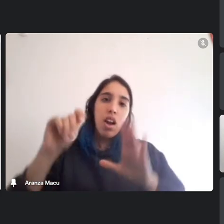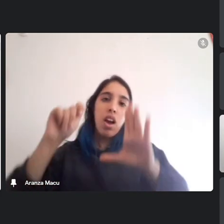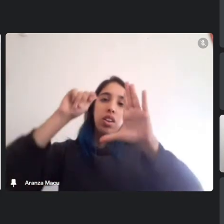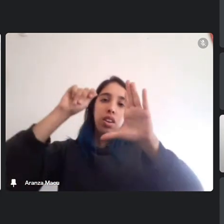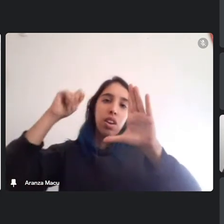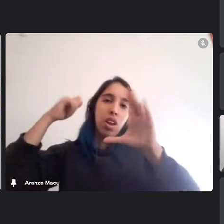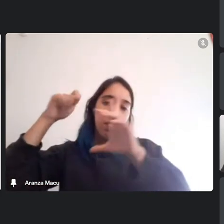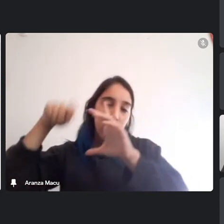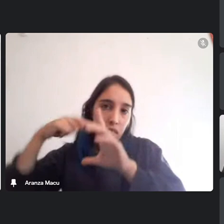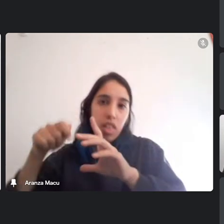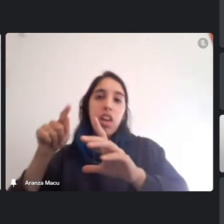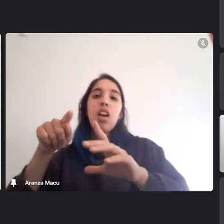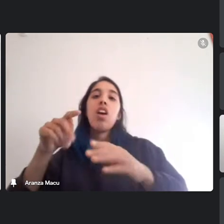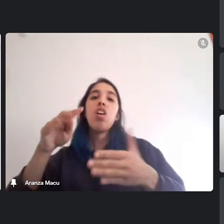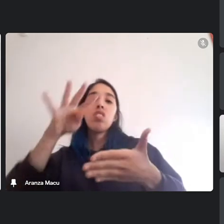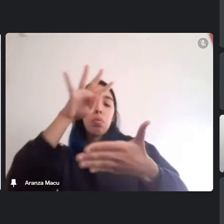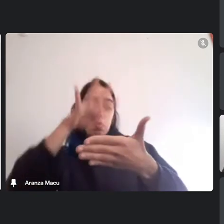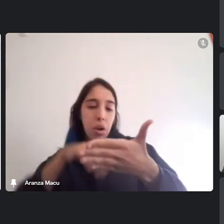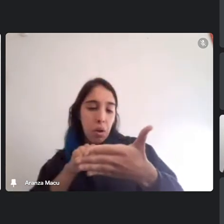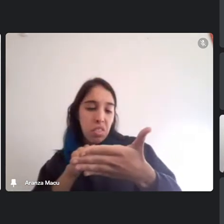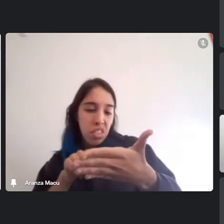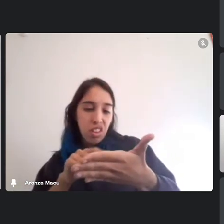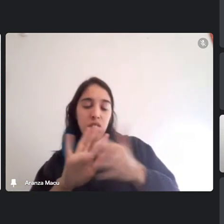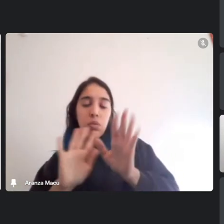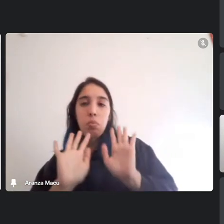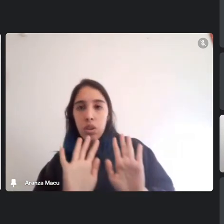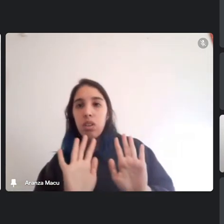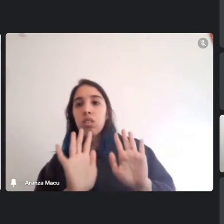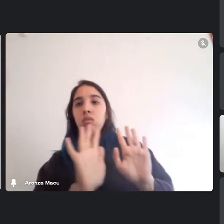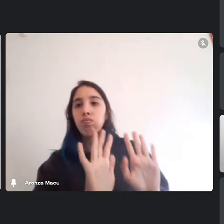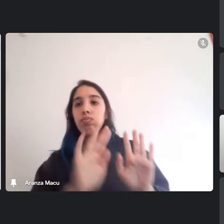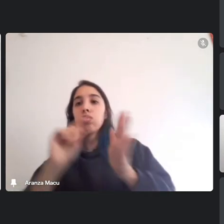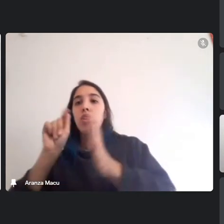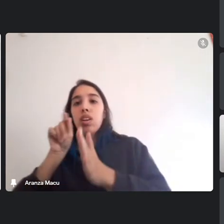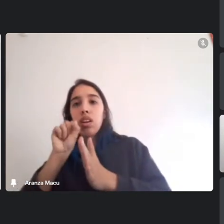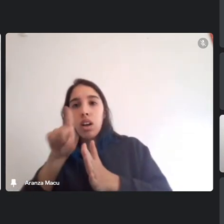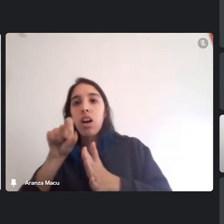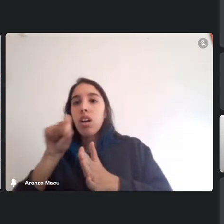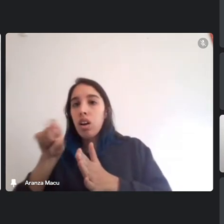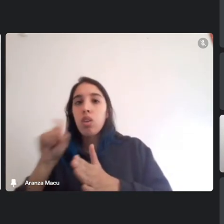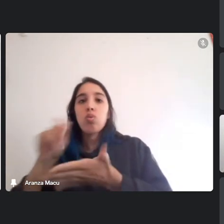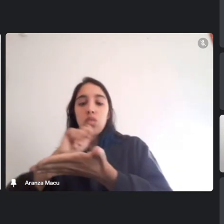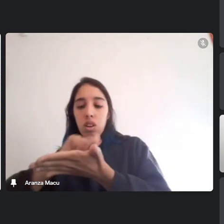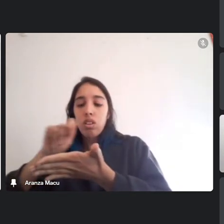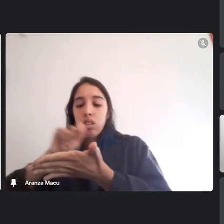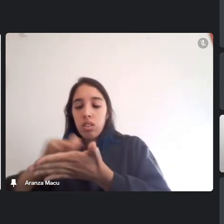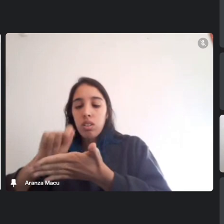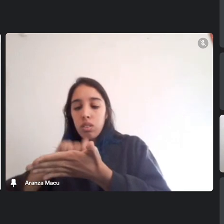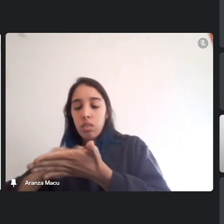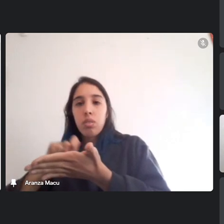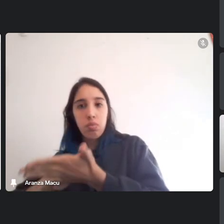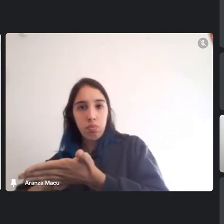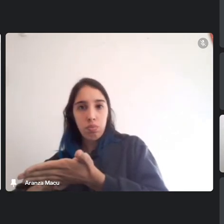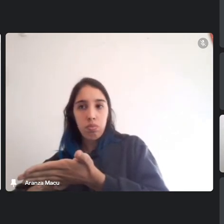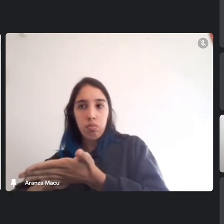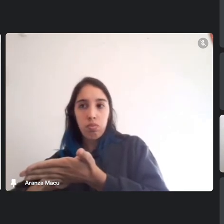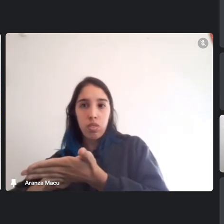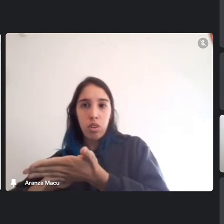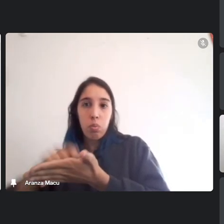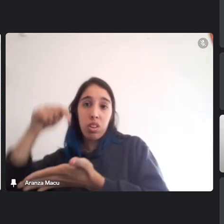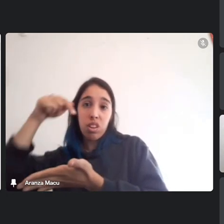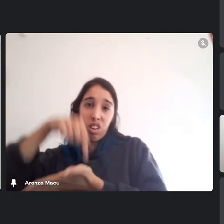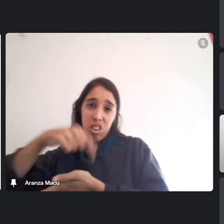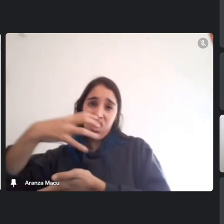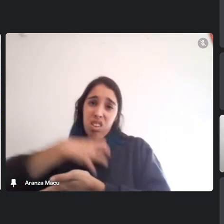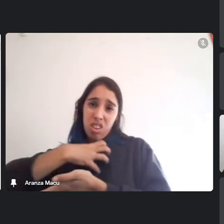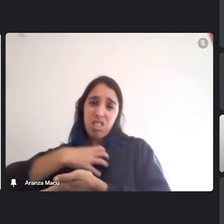fotocopia, es importante tomarse ese trabajo, ¿sí? Porque acá lo comprenden, pero después lo tienen